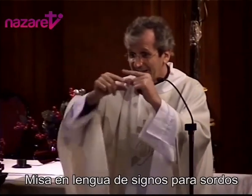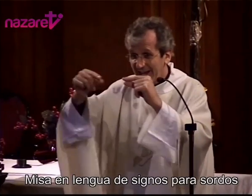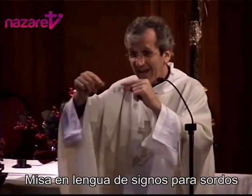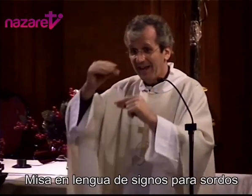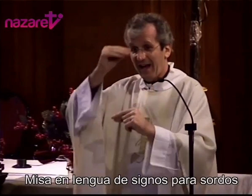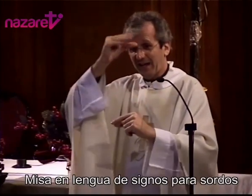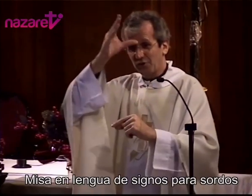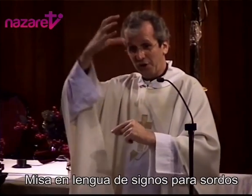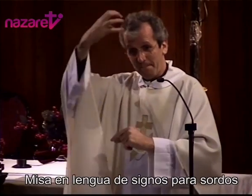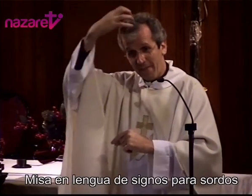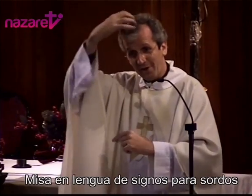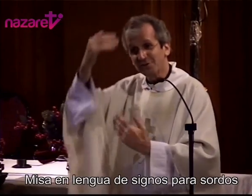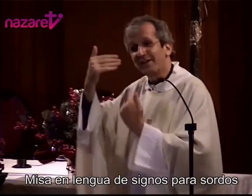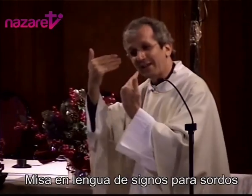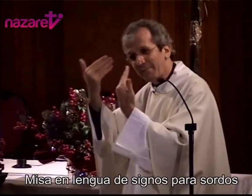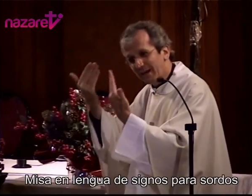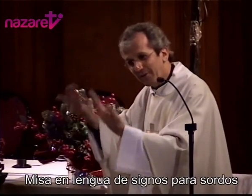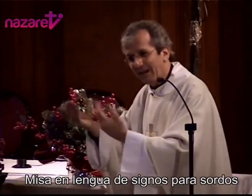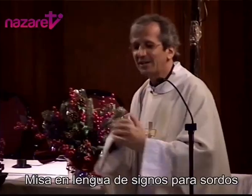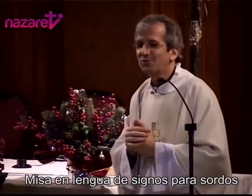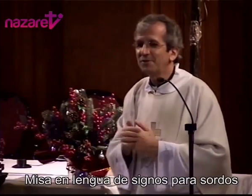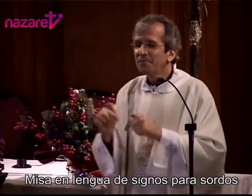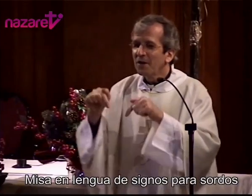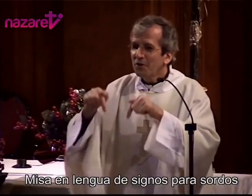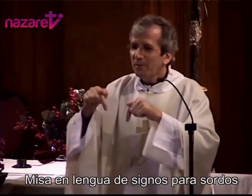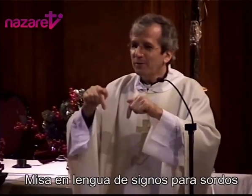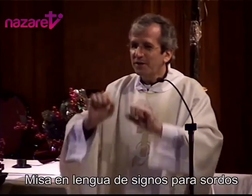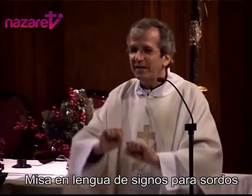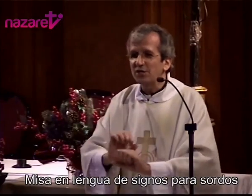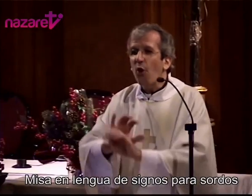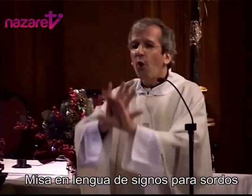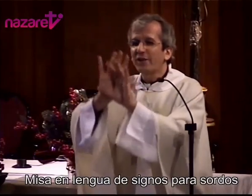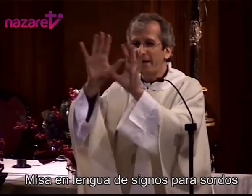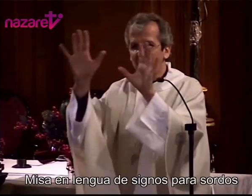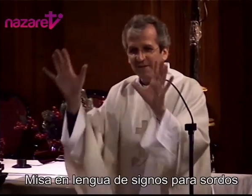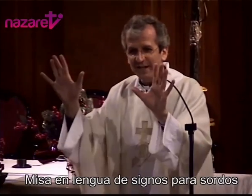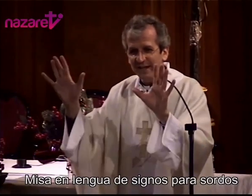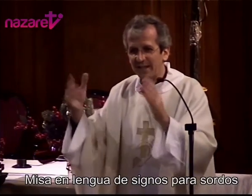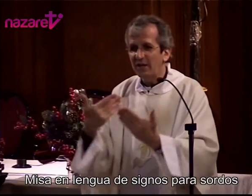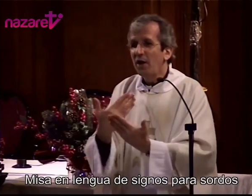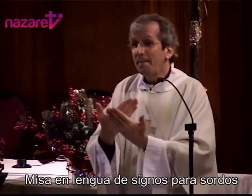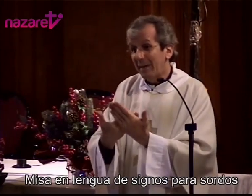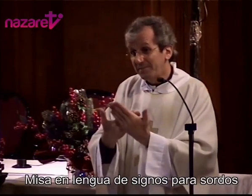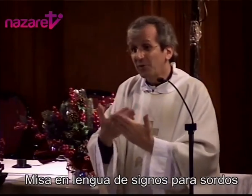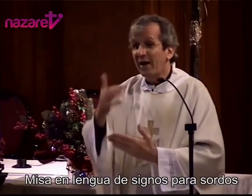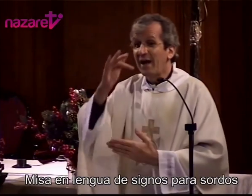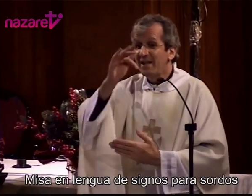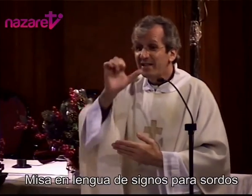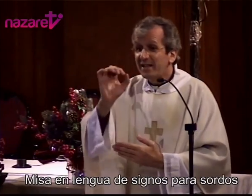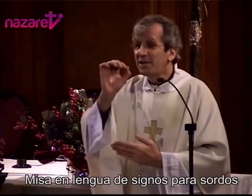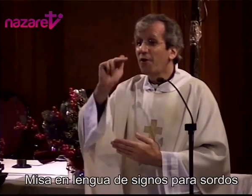aquella estrella, aquellos magos que también adoran a Jesús. Y hoy podríamos decir que es otra epifanía, es decir, más bien